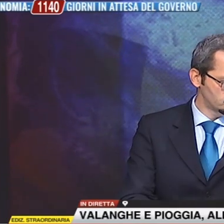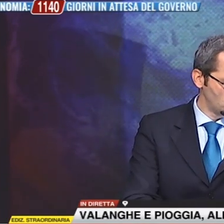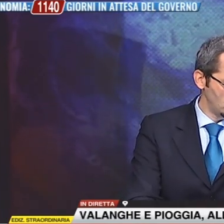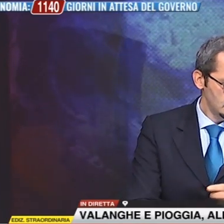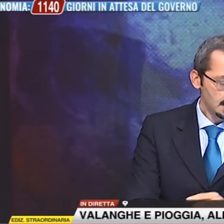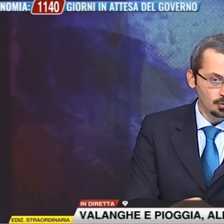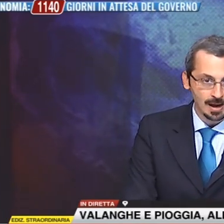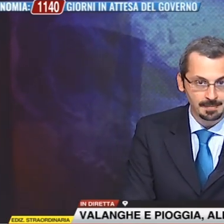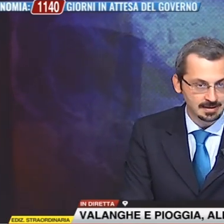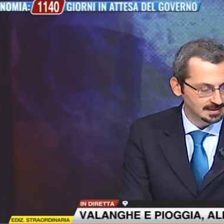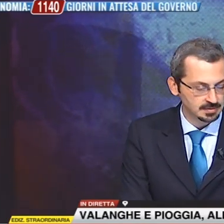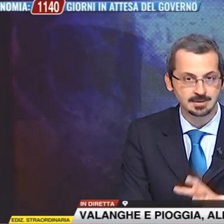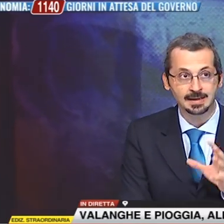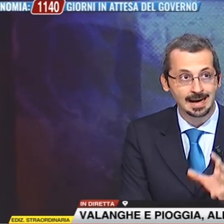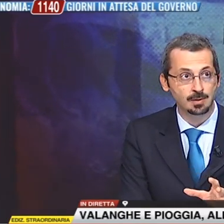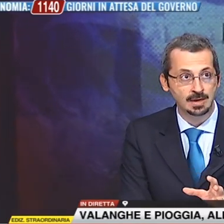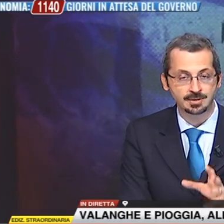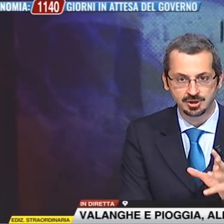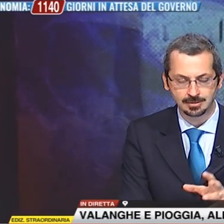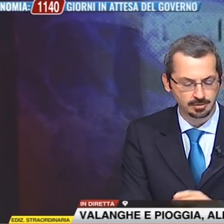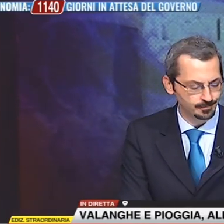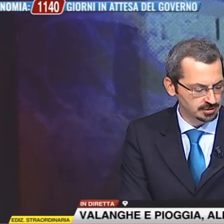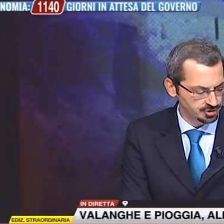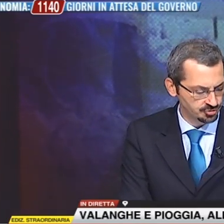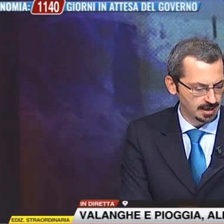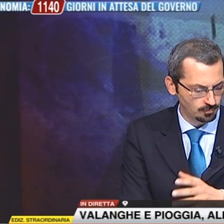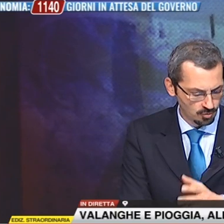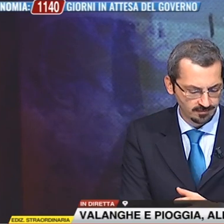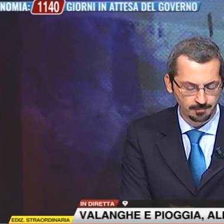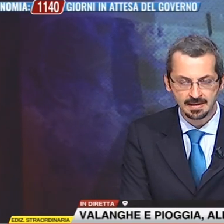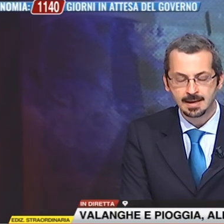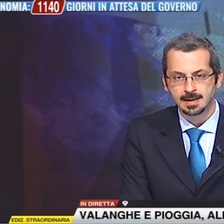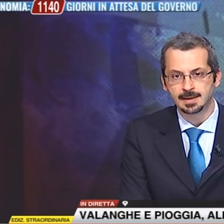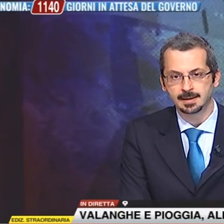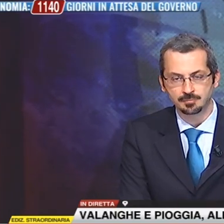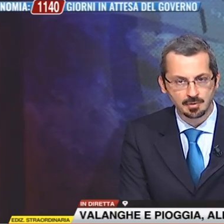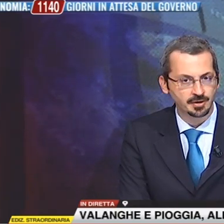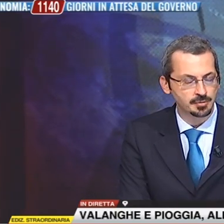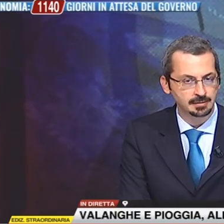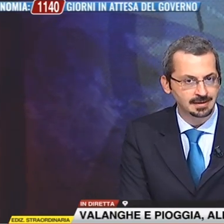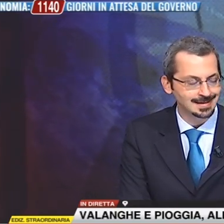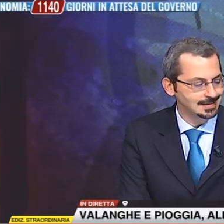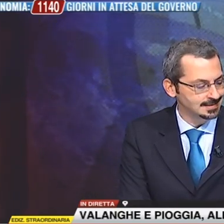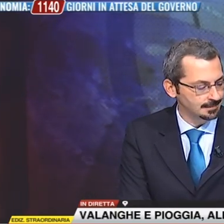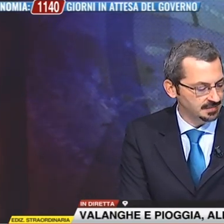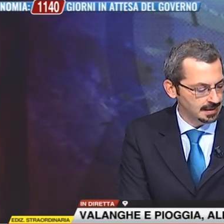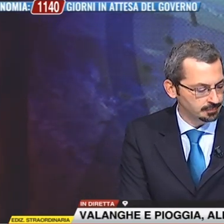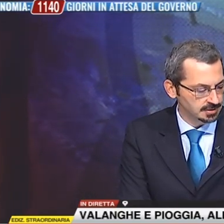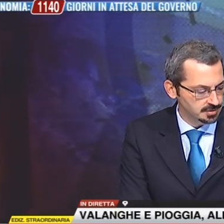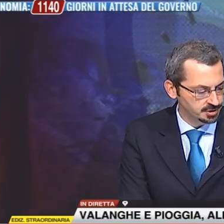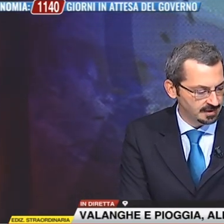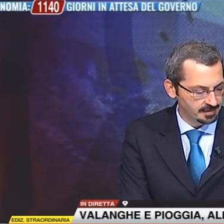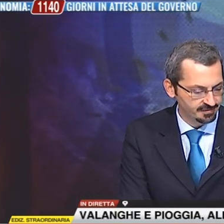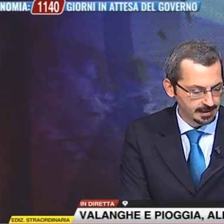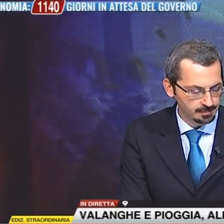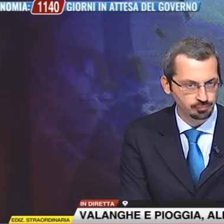o sul web. Questa è la situazione. Alle 15, ha detto Bottaccin, c'è una nuova riunione dell'unità di crisi della